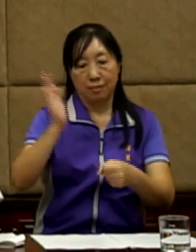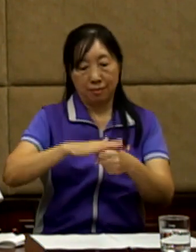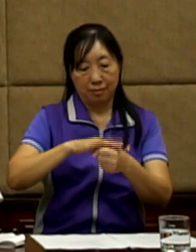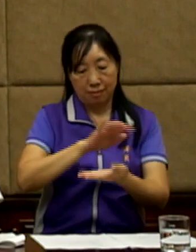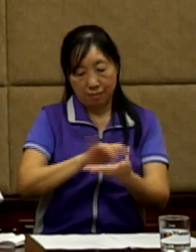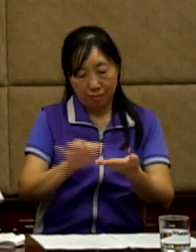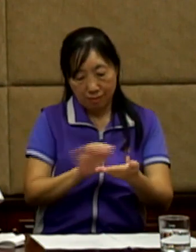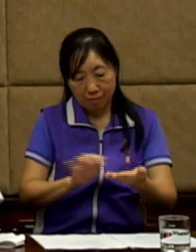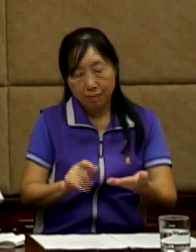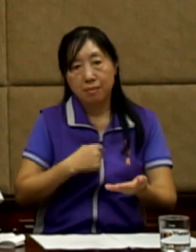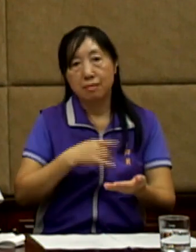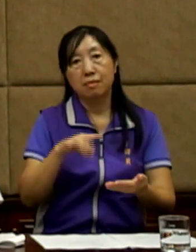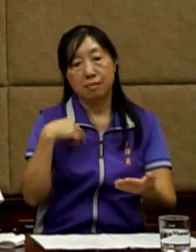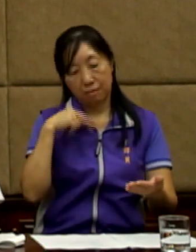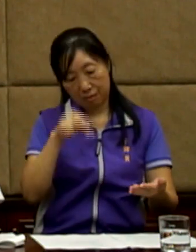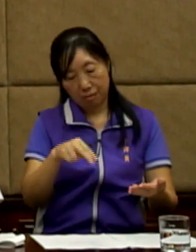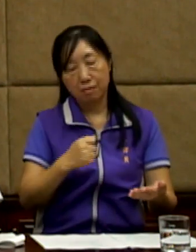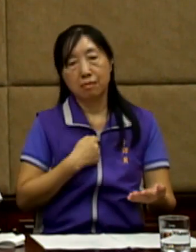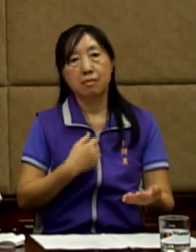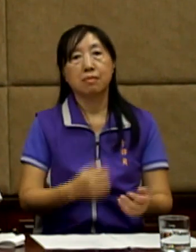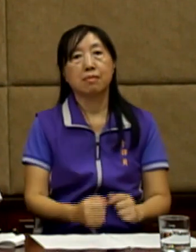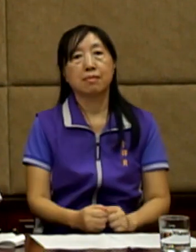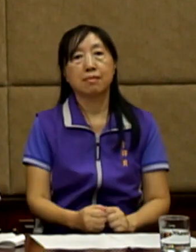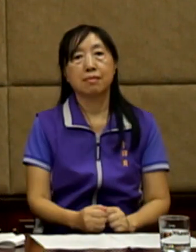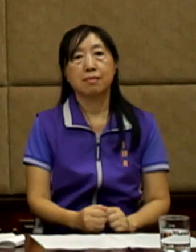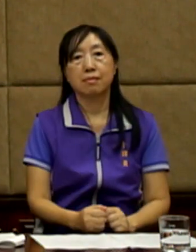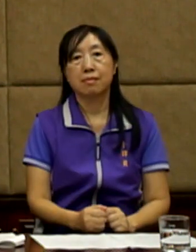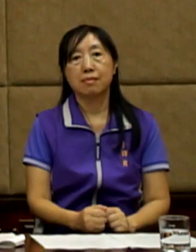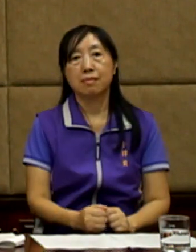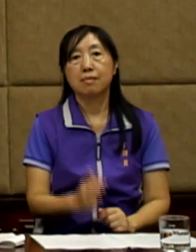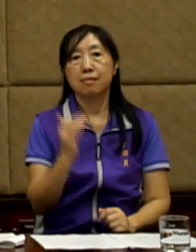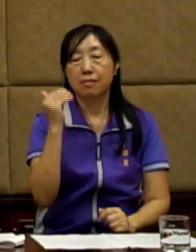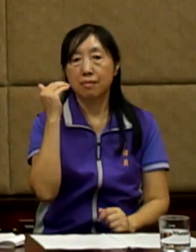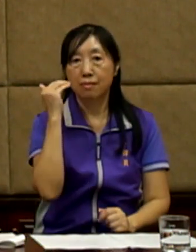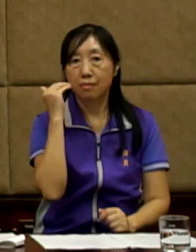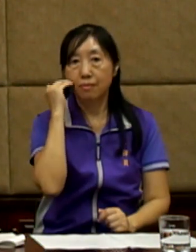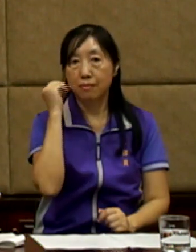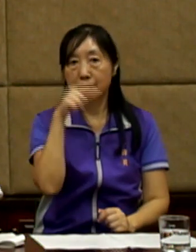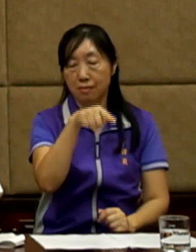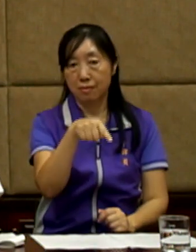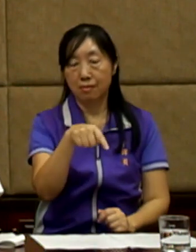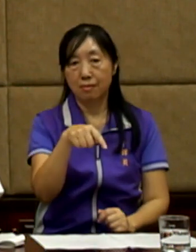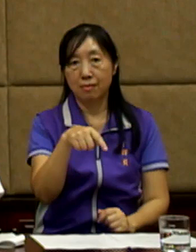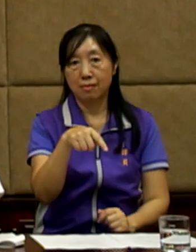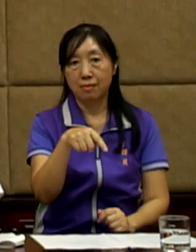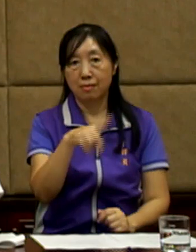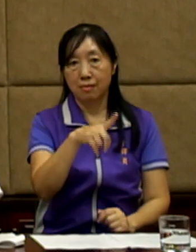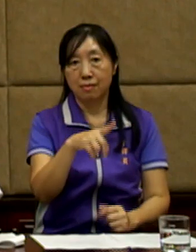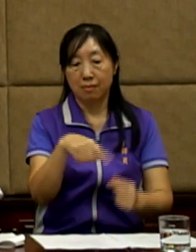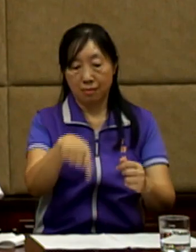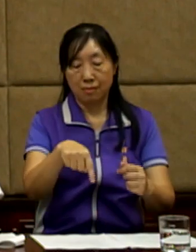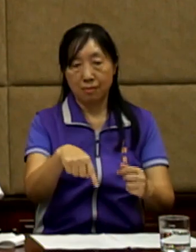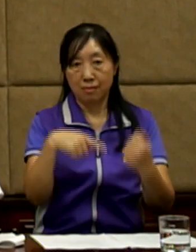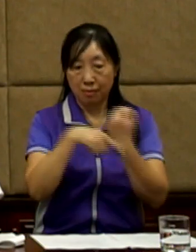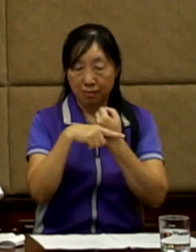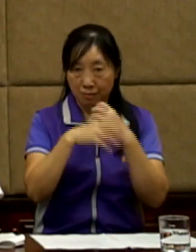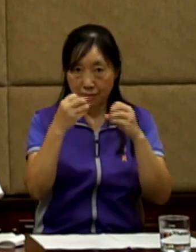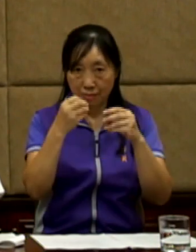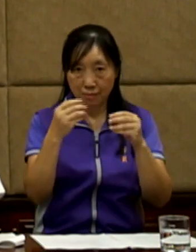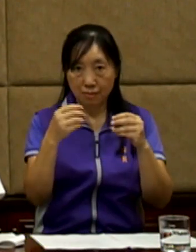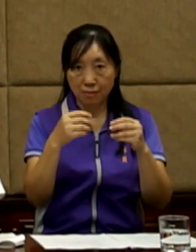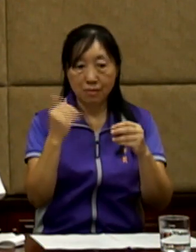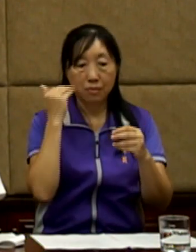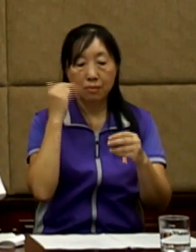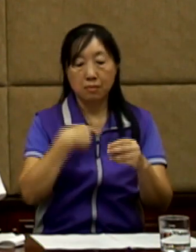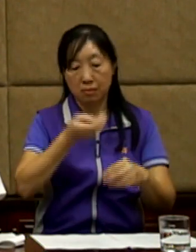实，大概是这样子。那我想说，假使说延期那讨论后，那假使说中